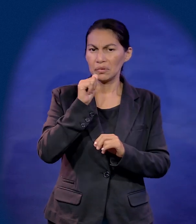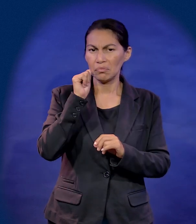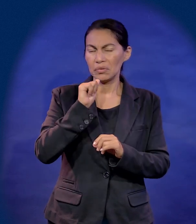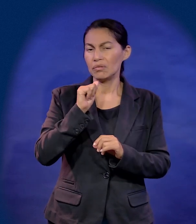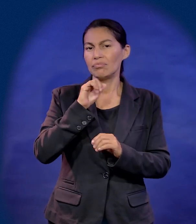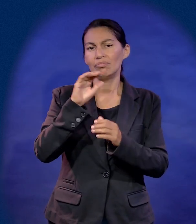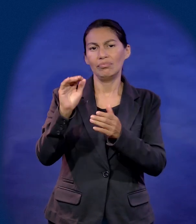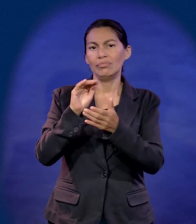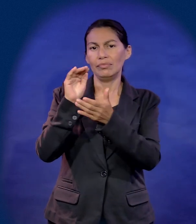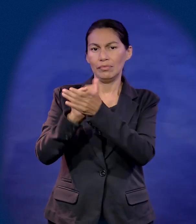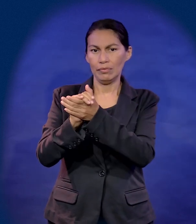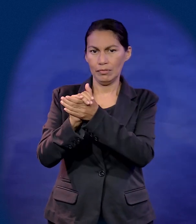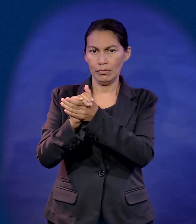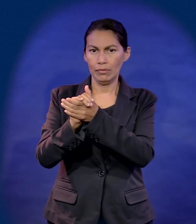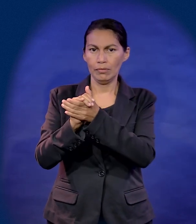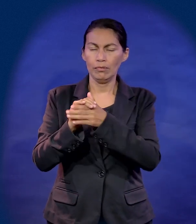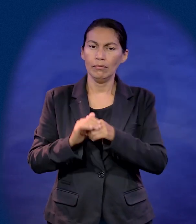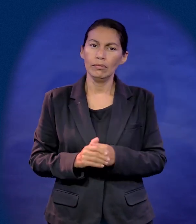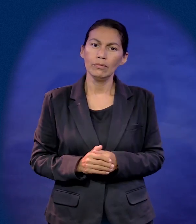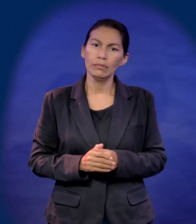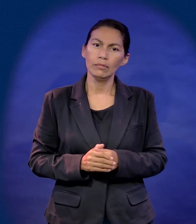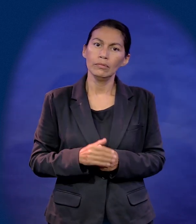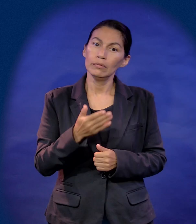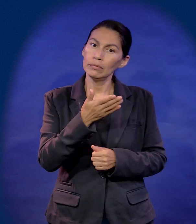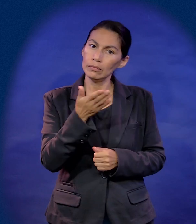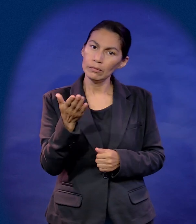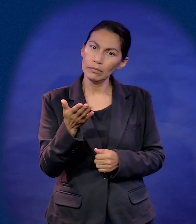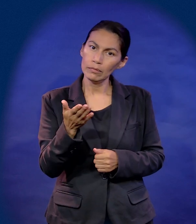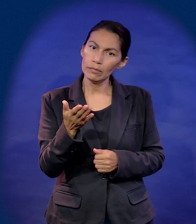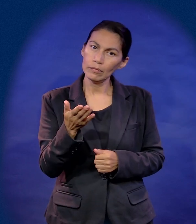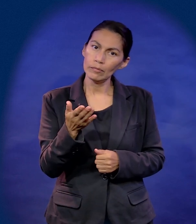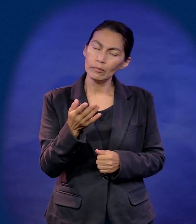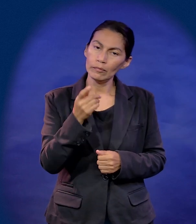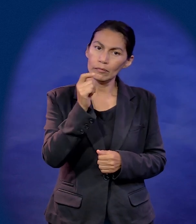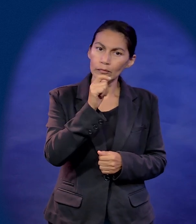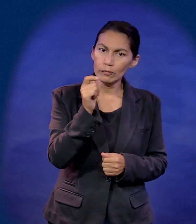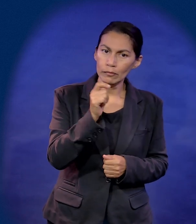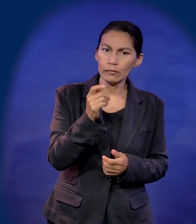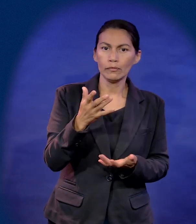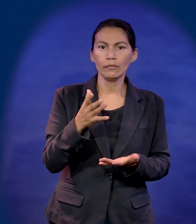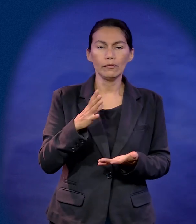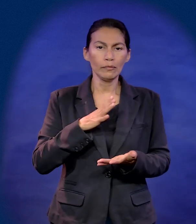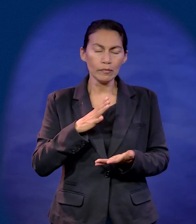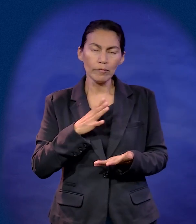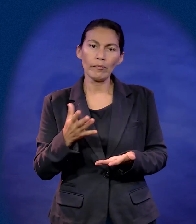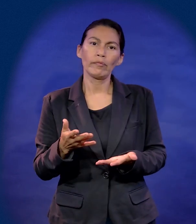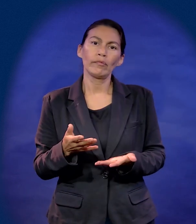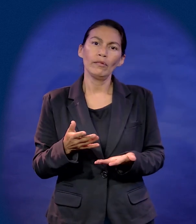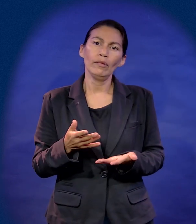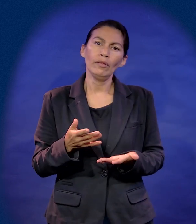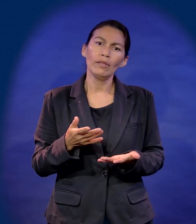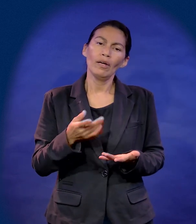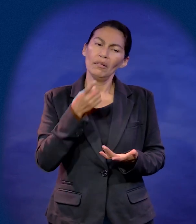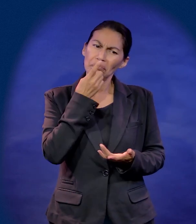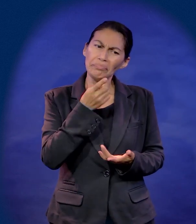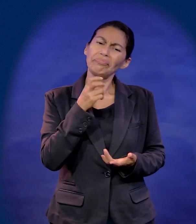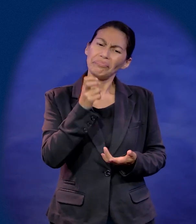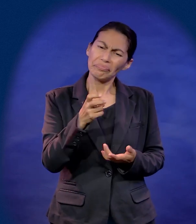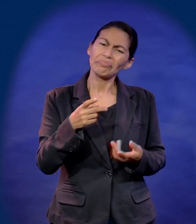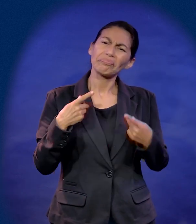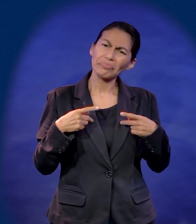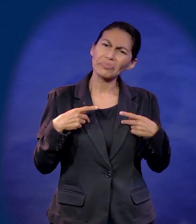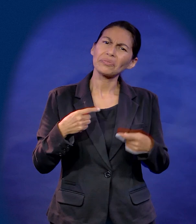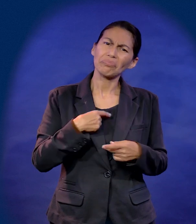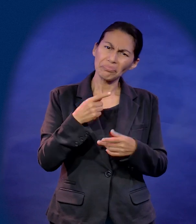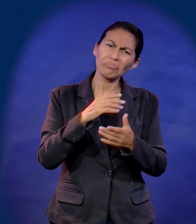noviazgo entendido adecuadamente es un éxito. Si usted novió con una persona, estuvo de novio